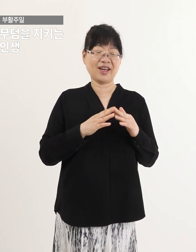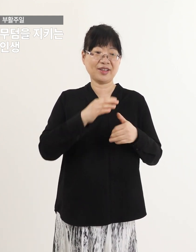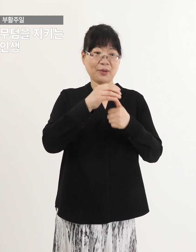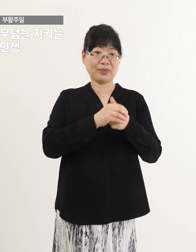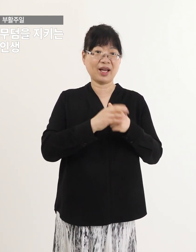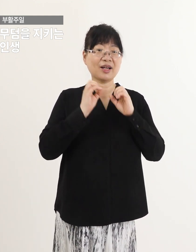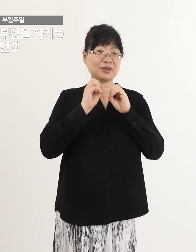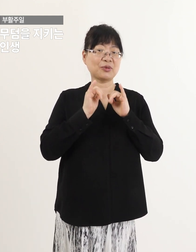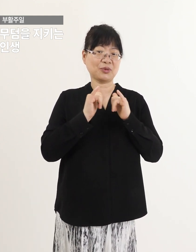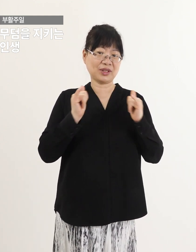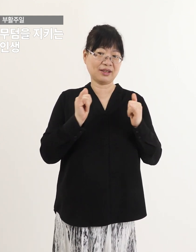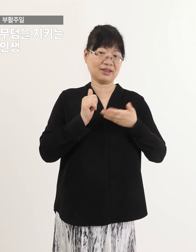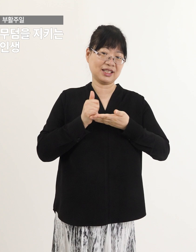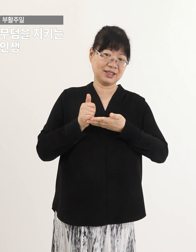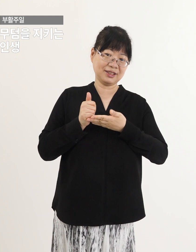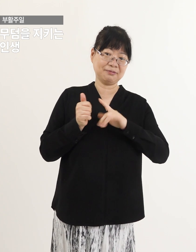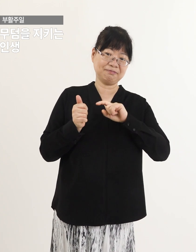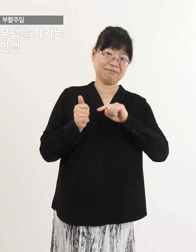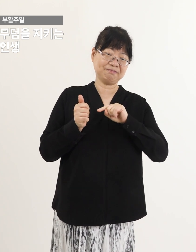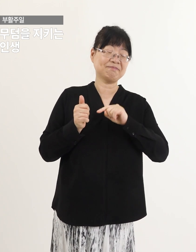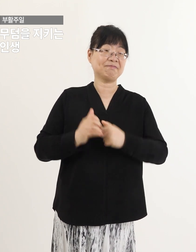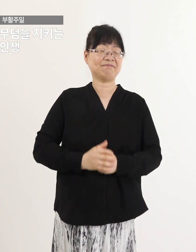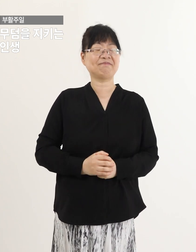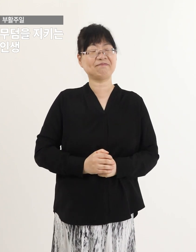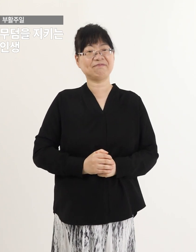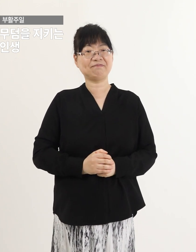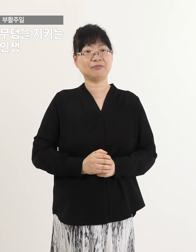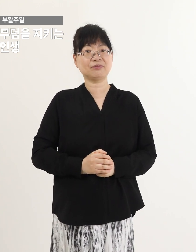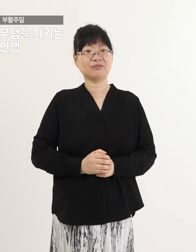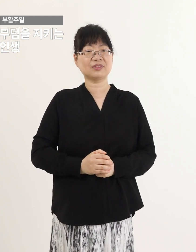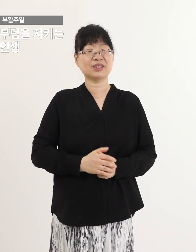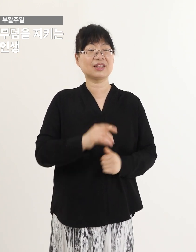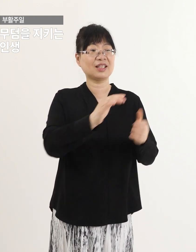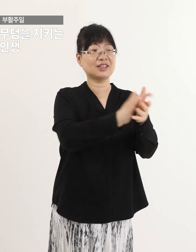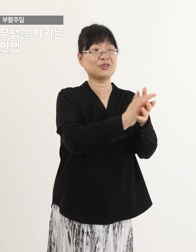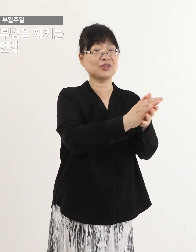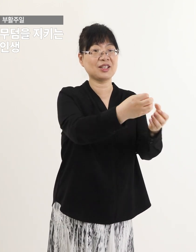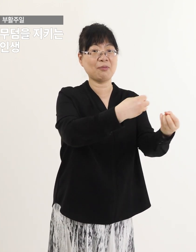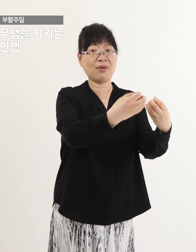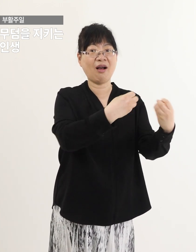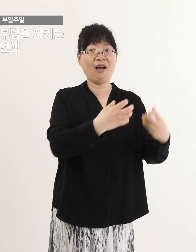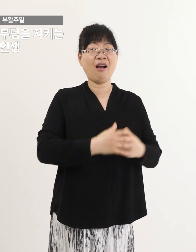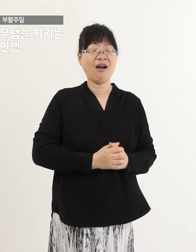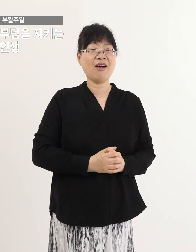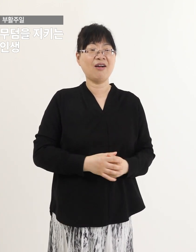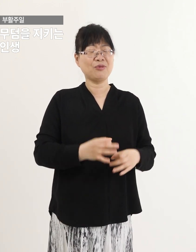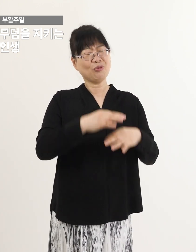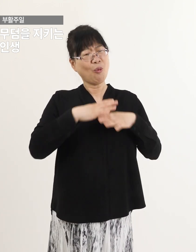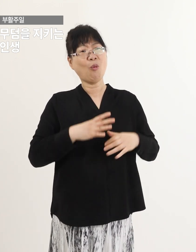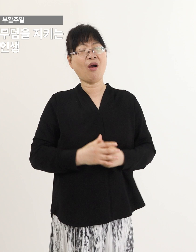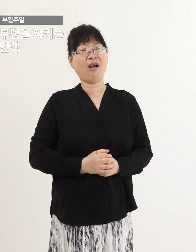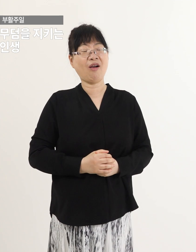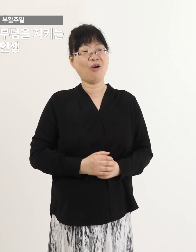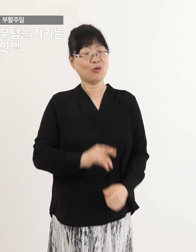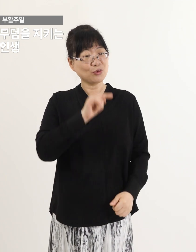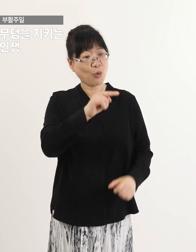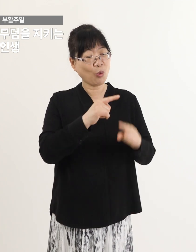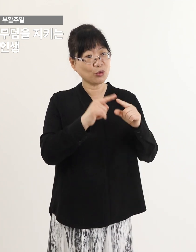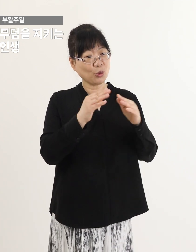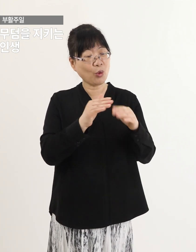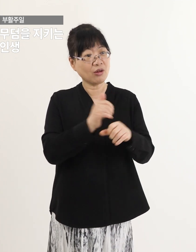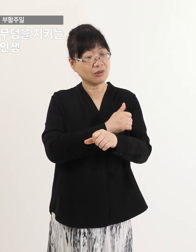지도하시는 전도사님이셔. 그러니까 그 친구가 놀라면서 너